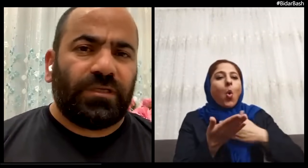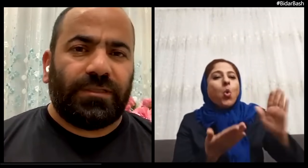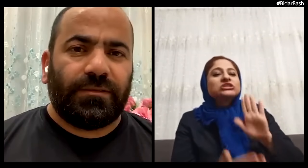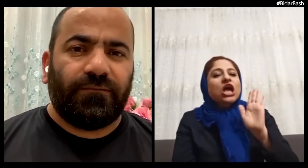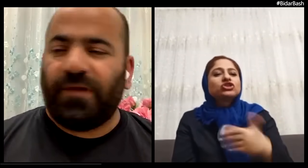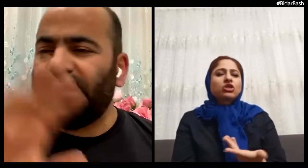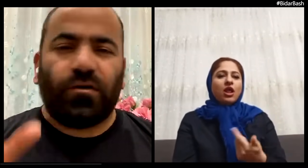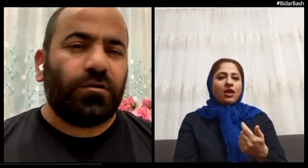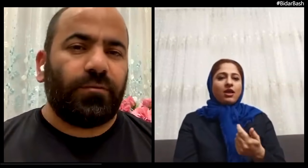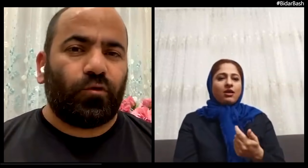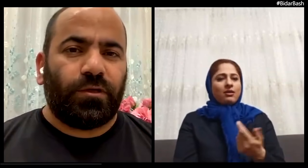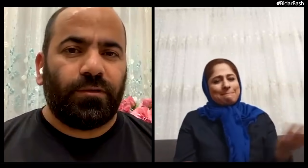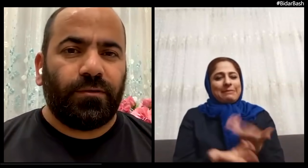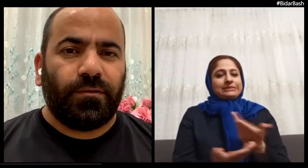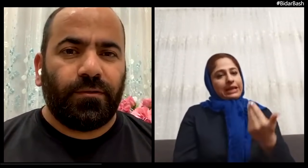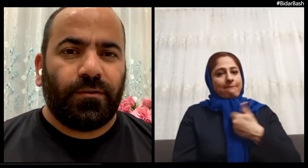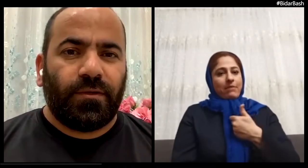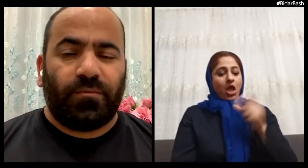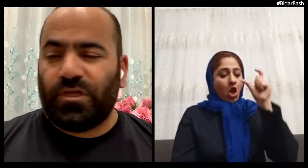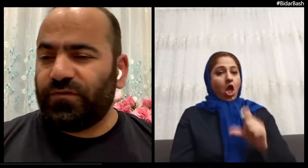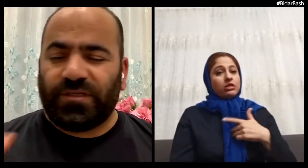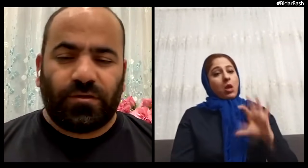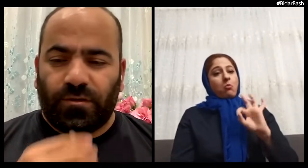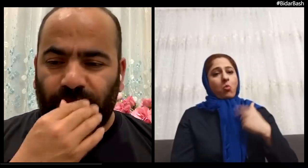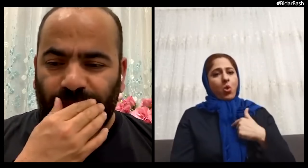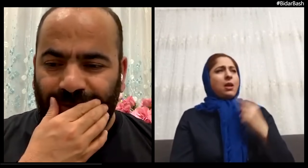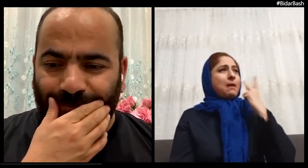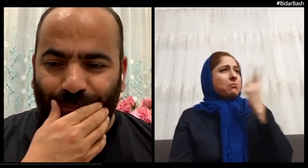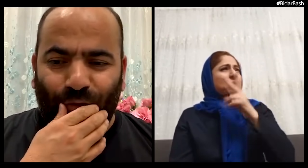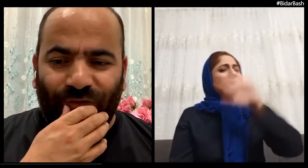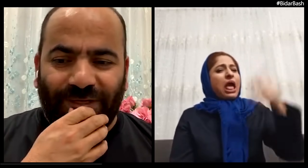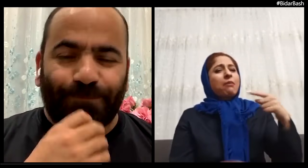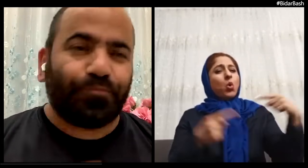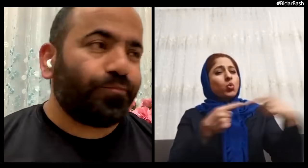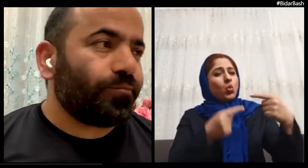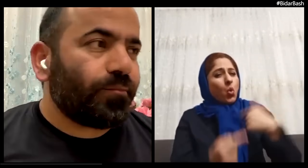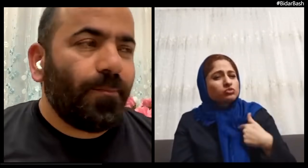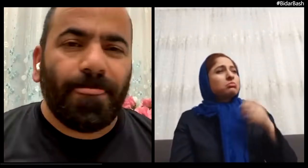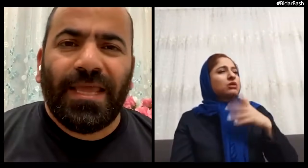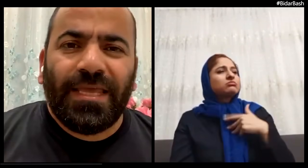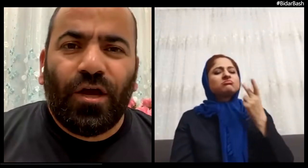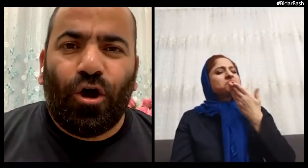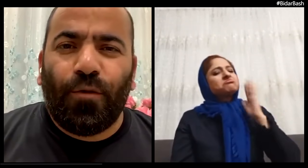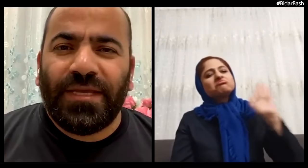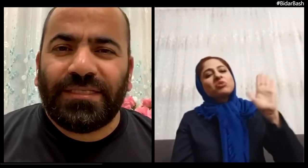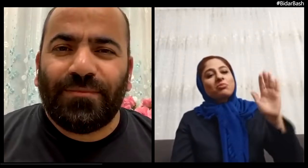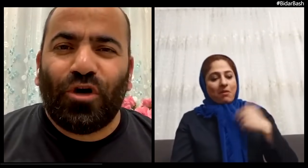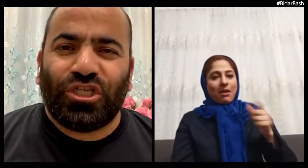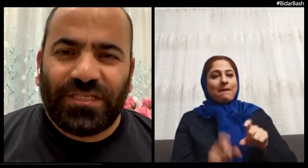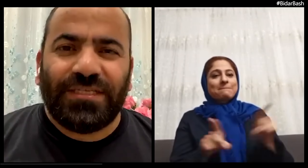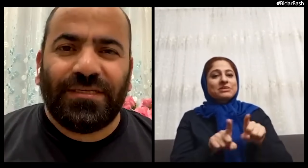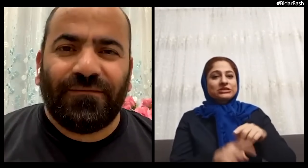برخورد کنه، ولی این کارو نمیکنه، به هیچ وجه این کارو نمیکنه. میگفت که آقا